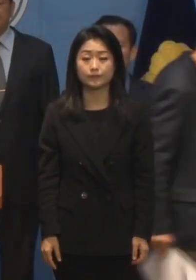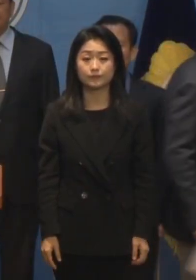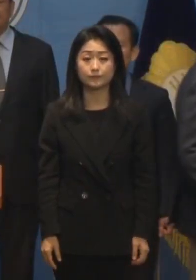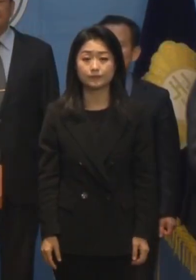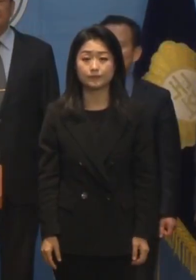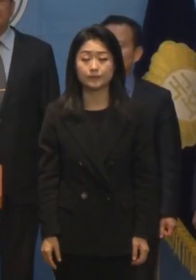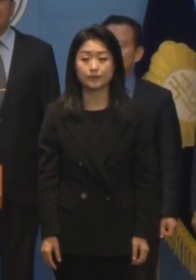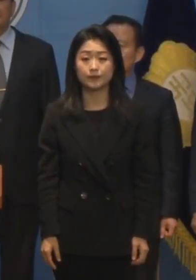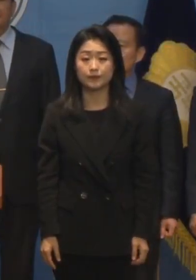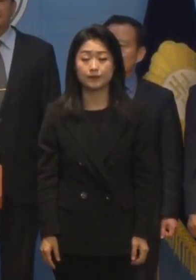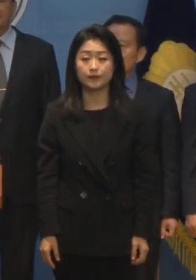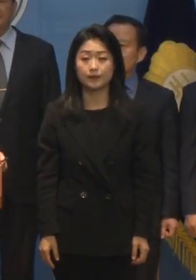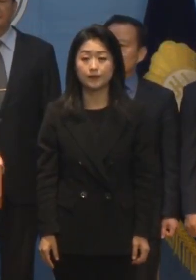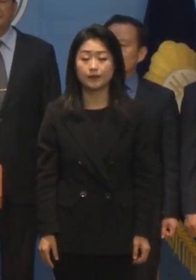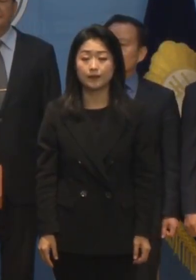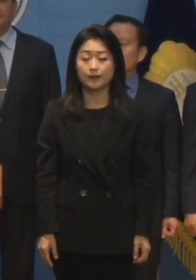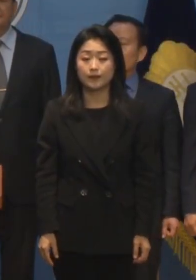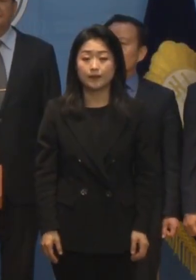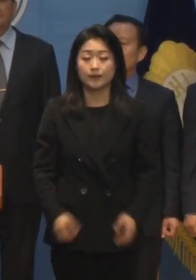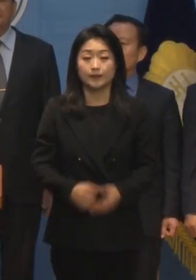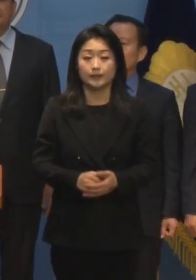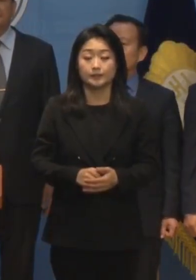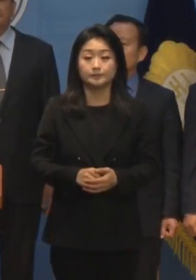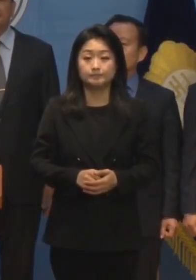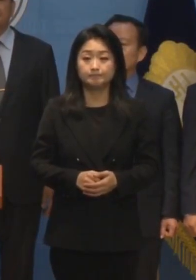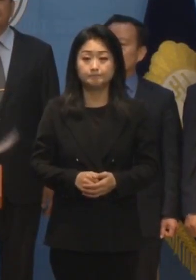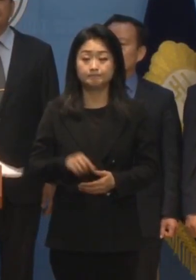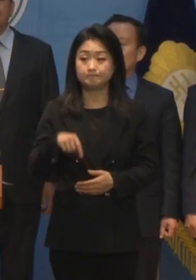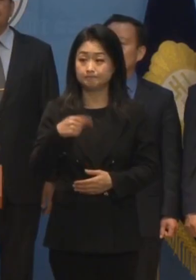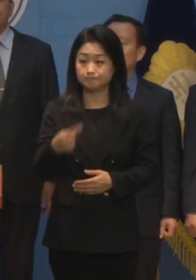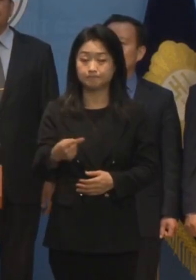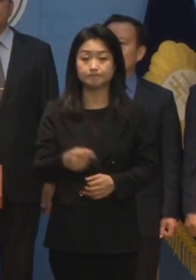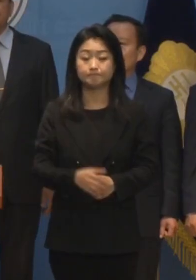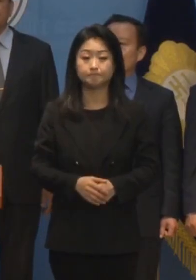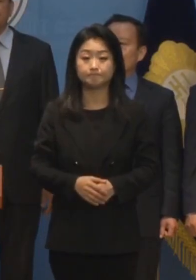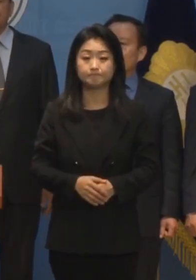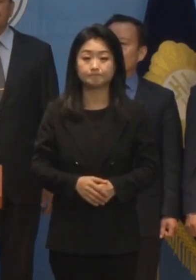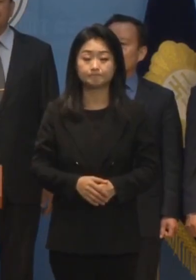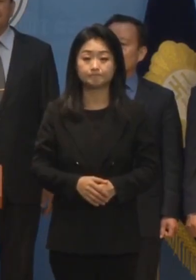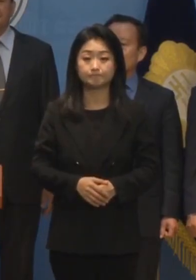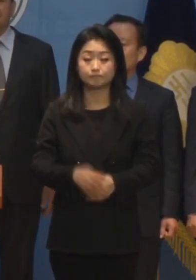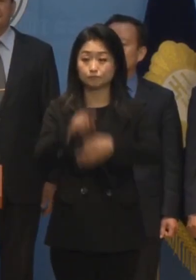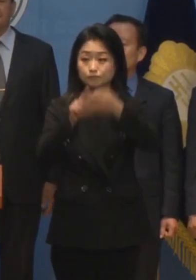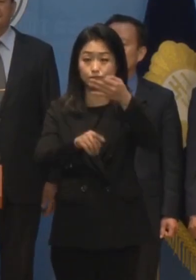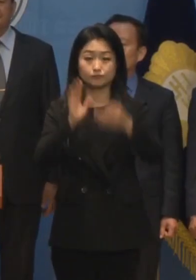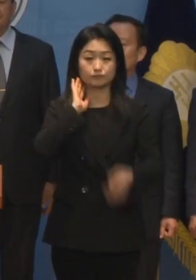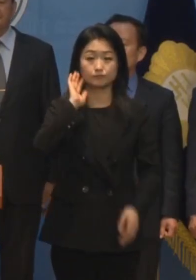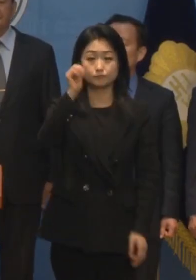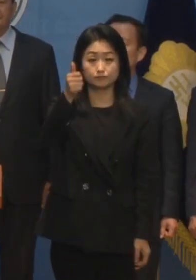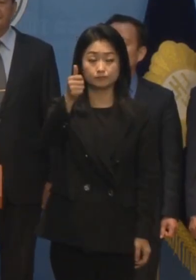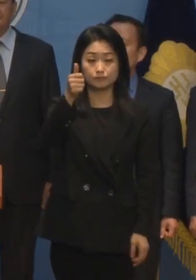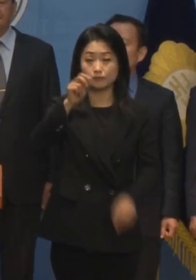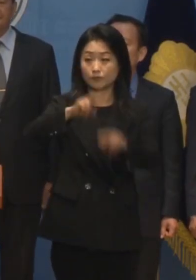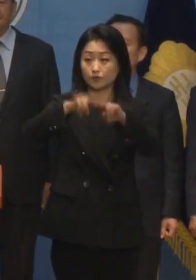네, 그러면은 우리 예비역 장성단이 윤석열 대통령